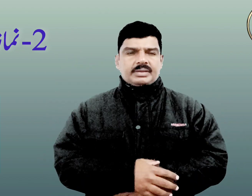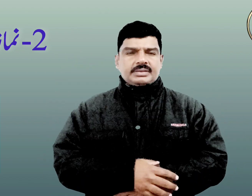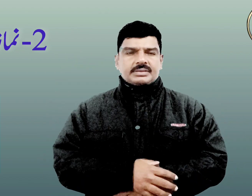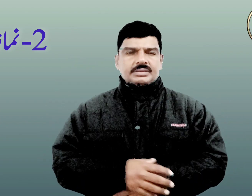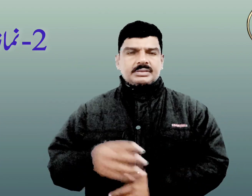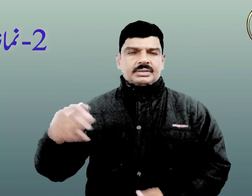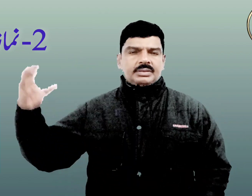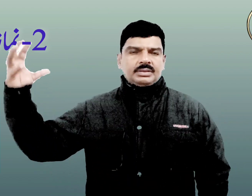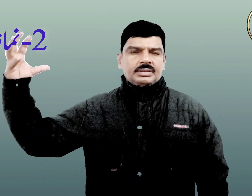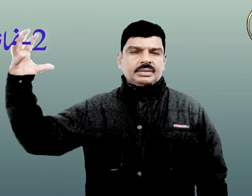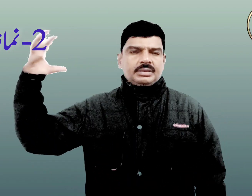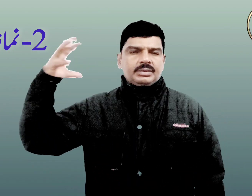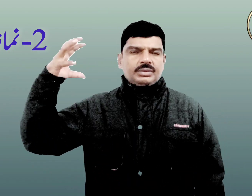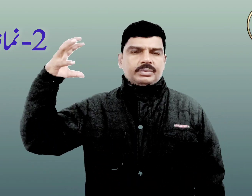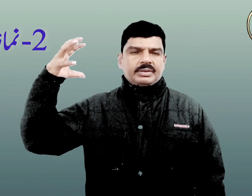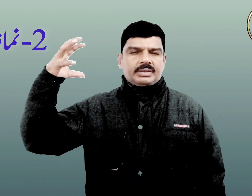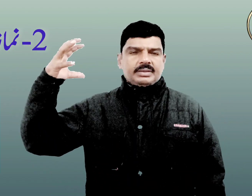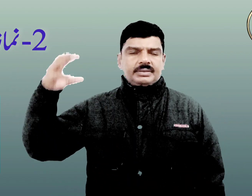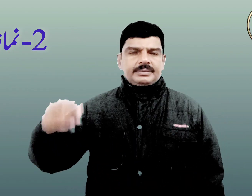नमाज दोपहर।